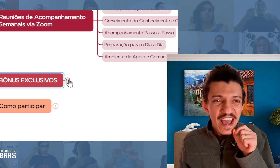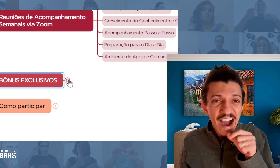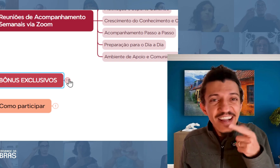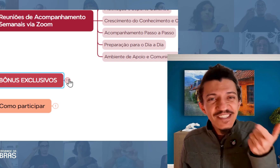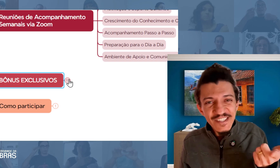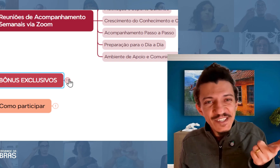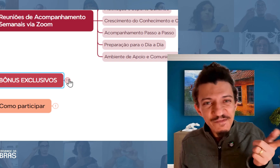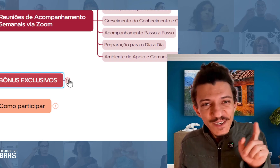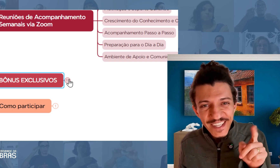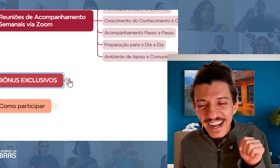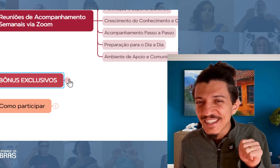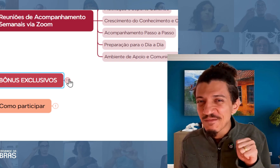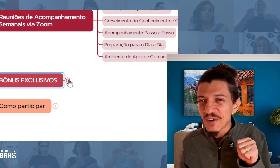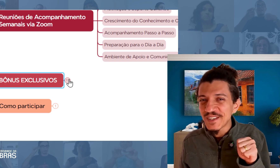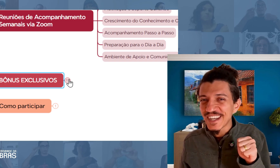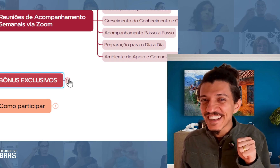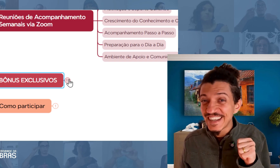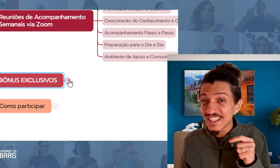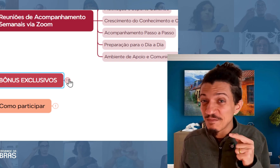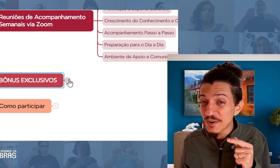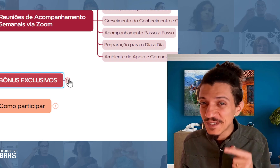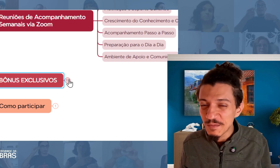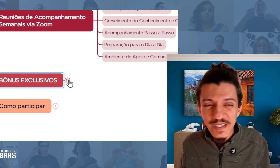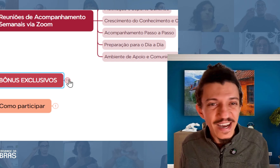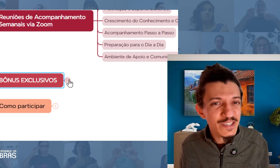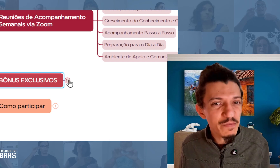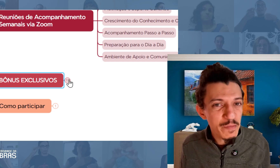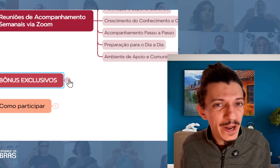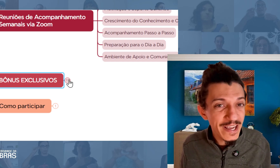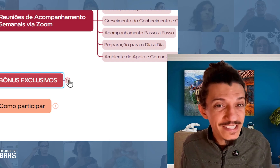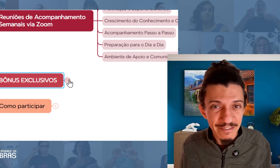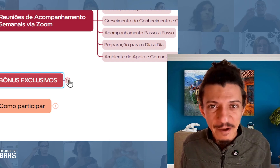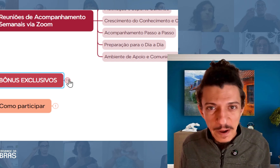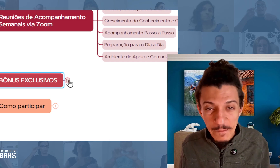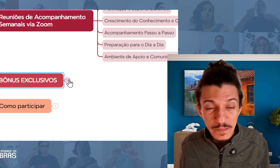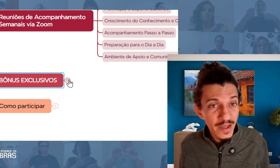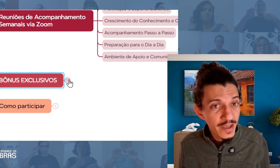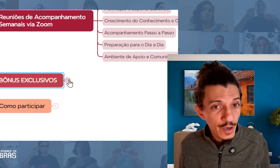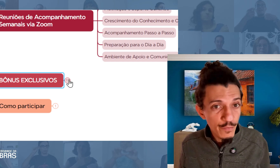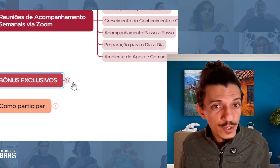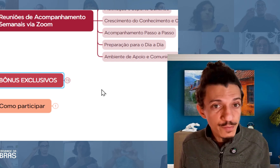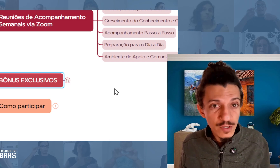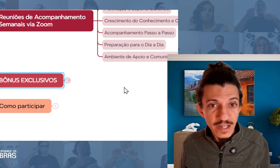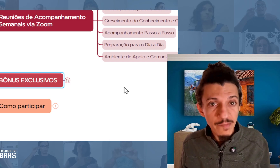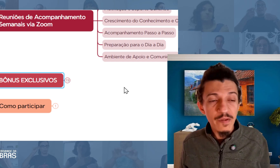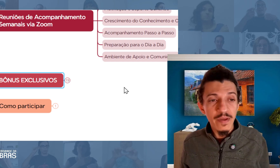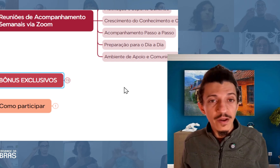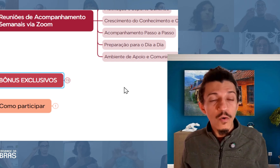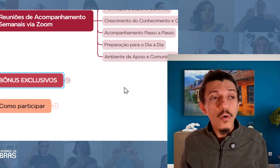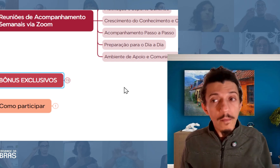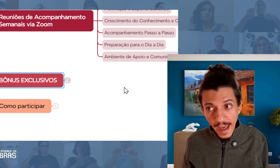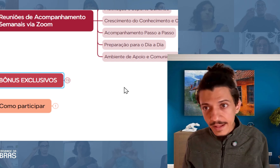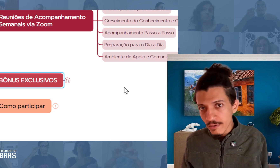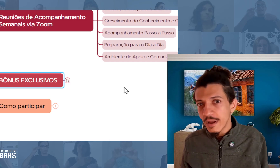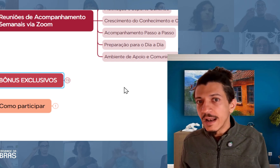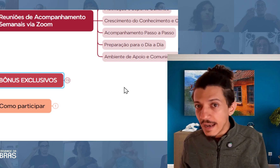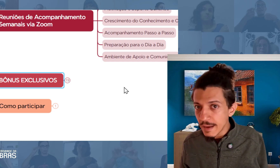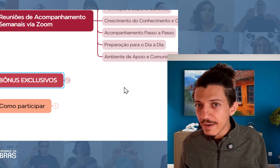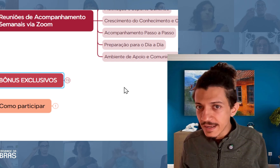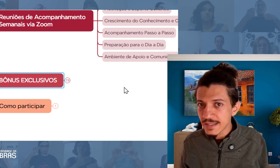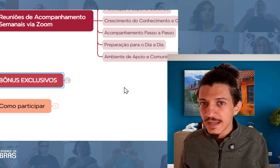antes de te mostrar esses bônus aqui, esses bônus especiais que eu preparei, que você vai amar, eu vou te mostrar primeiro o